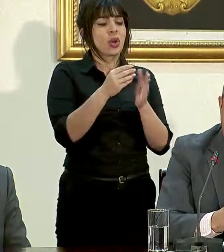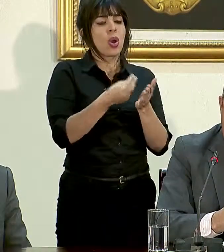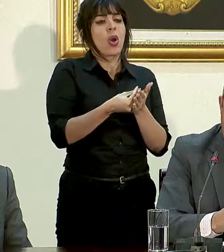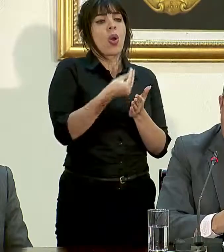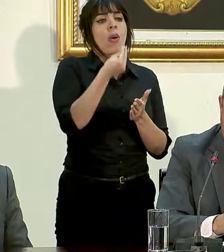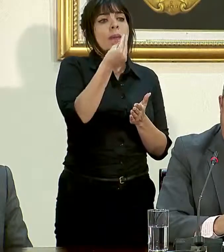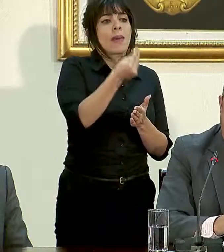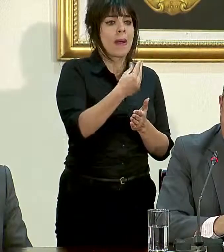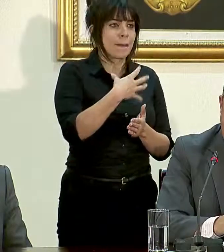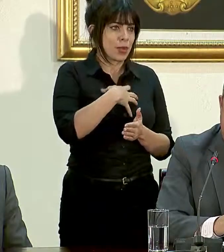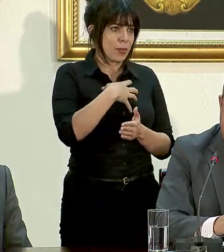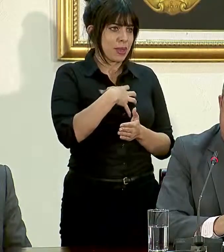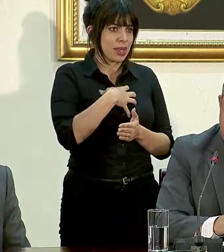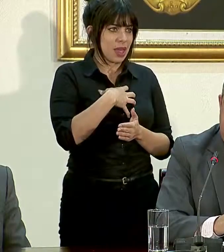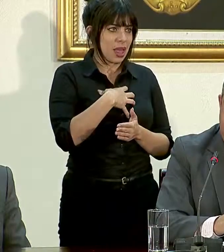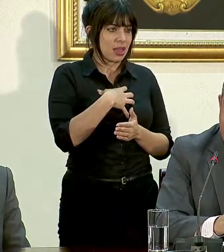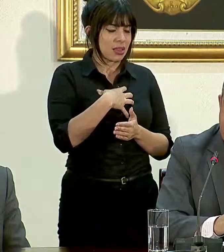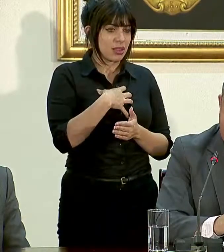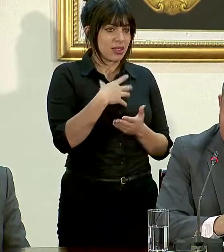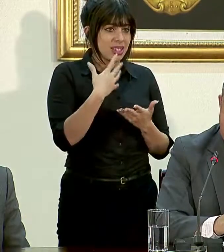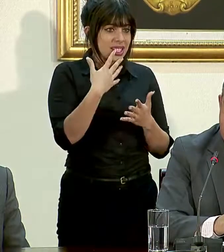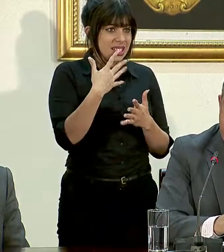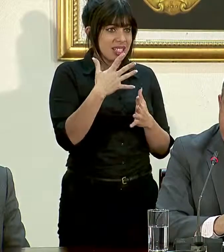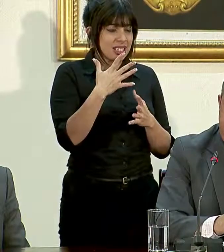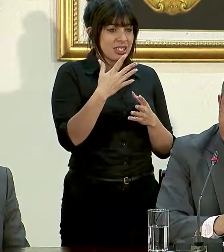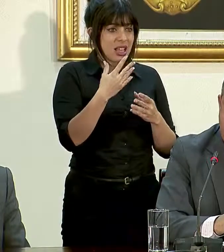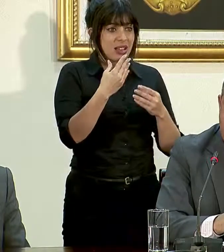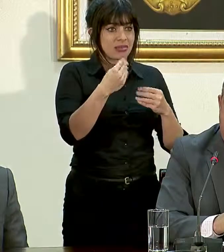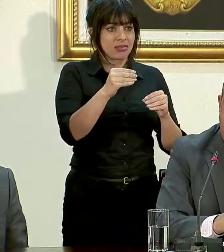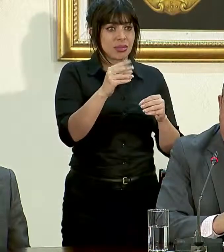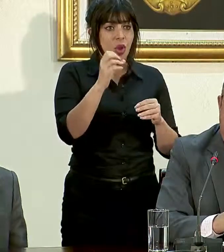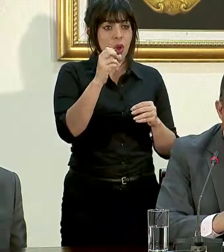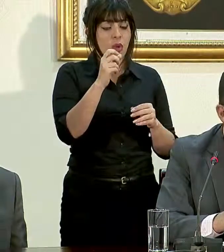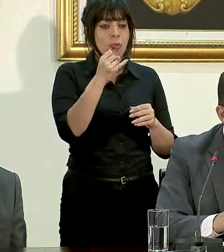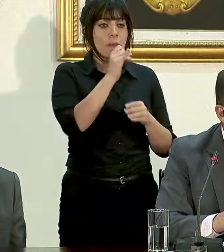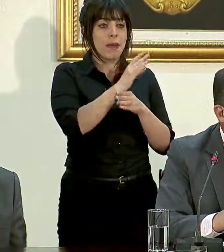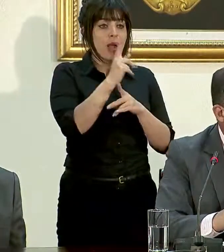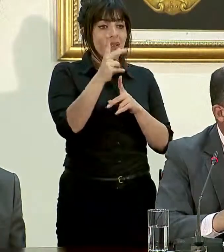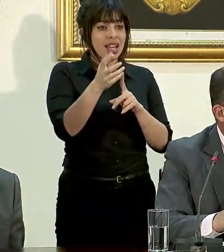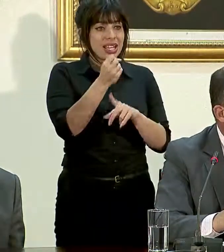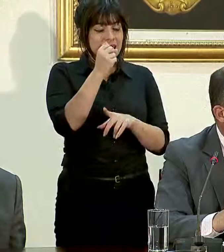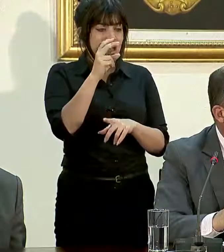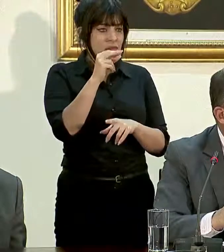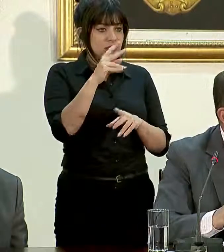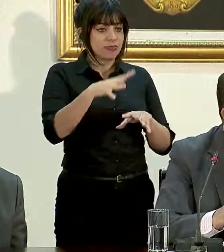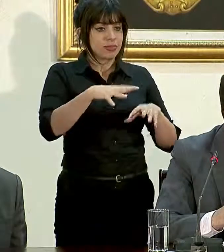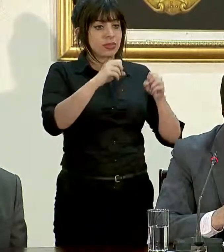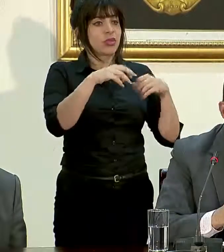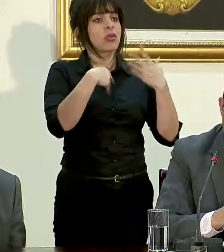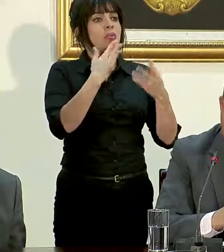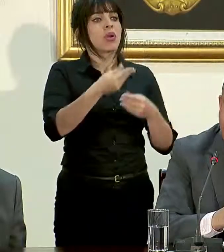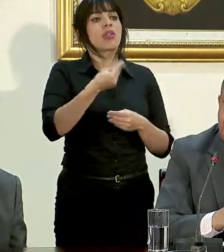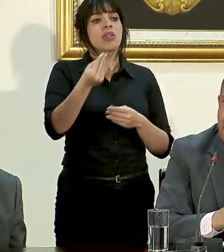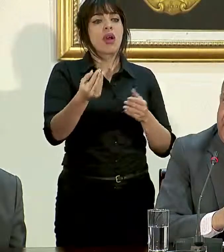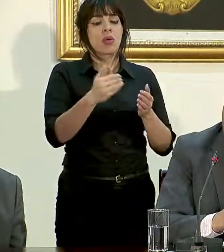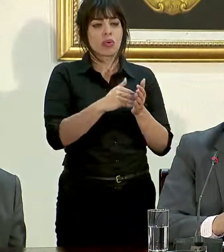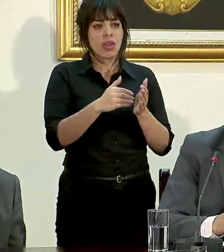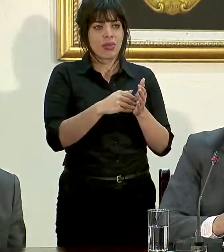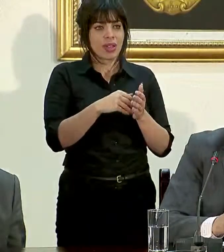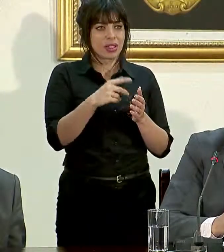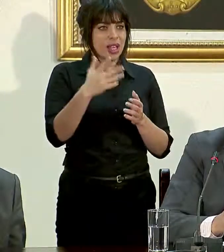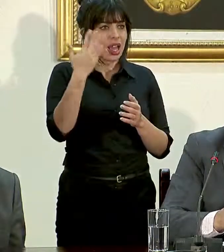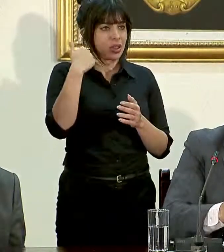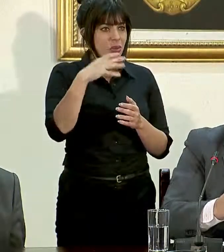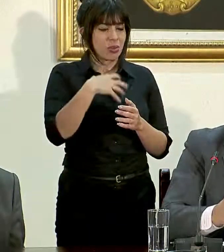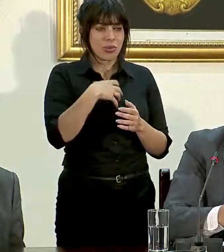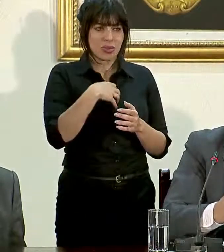comprara propiedades que ya estaban rematadas o estaban rematándose por los bancos, las asumiera y después se las entregara nuevamente a los